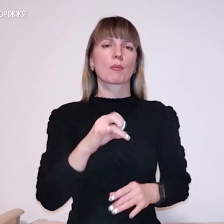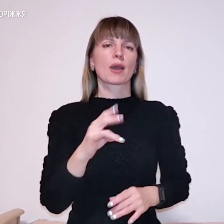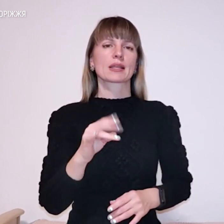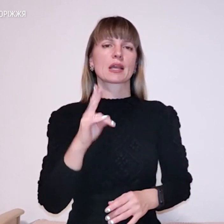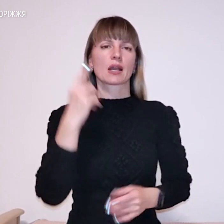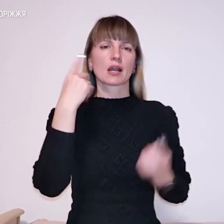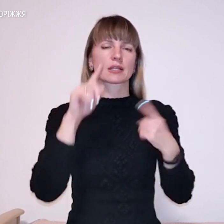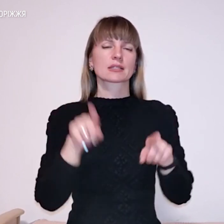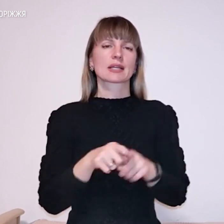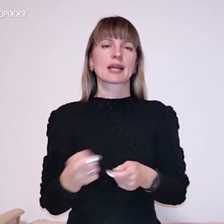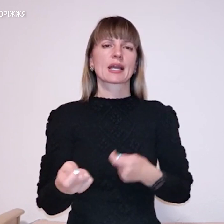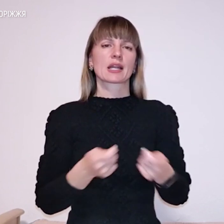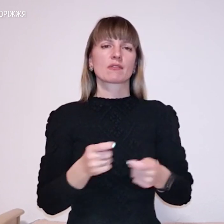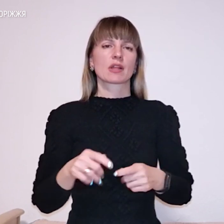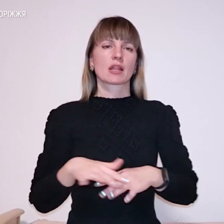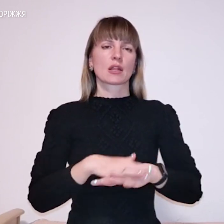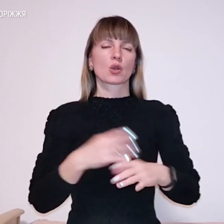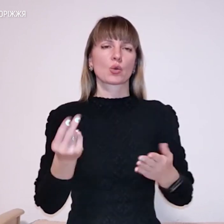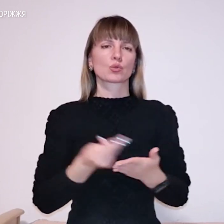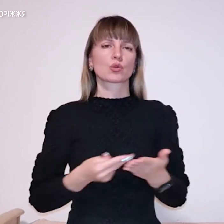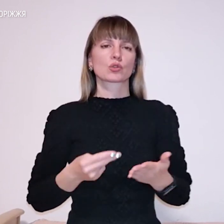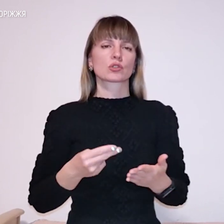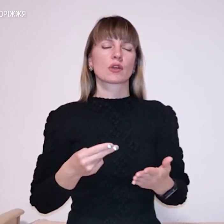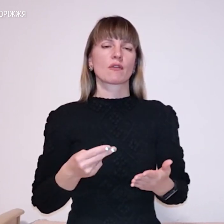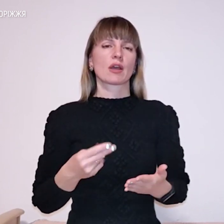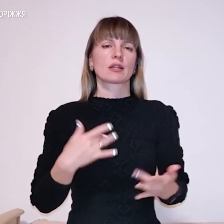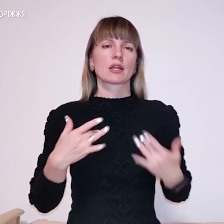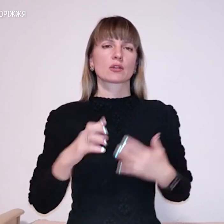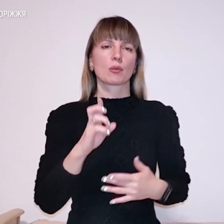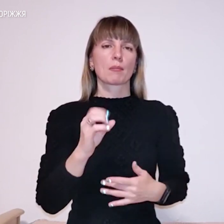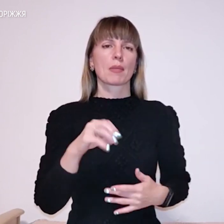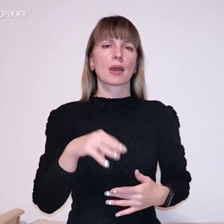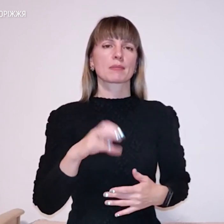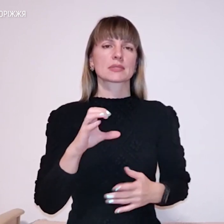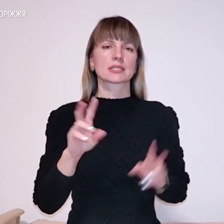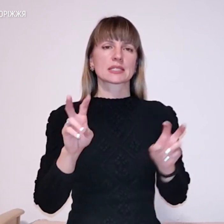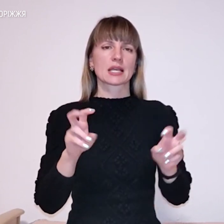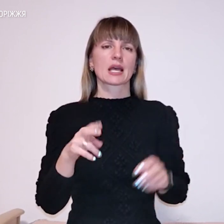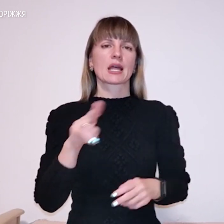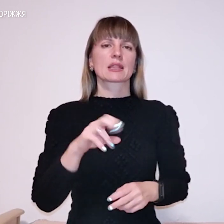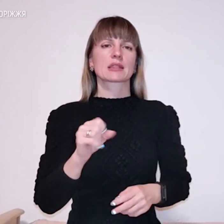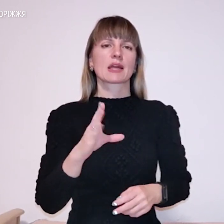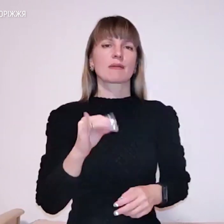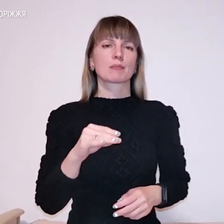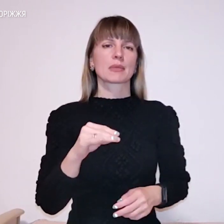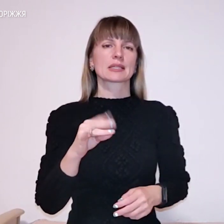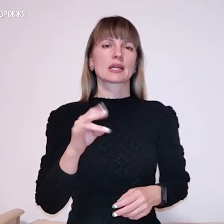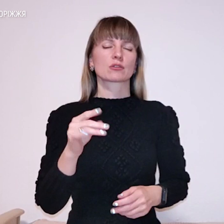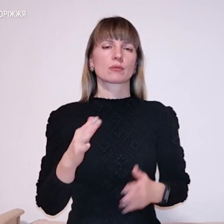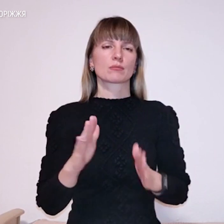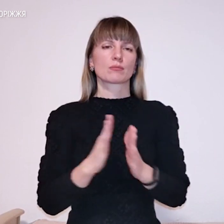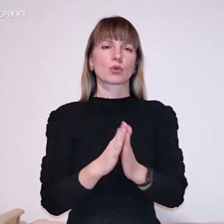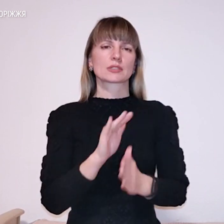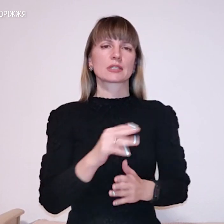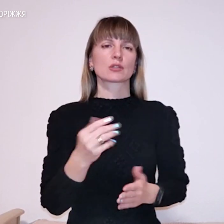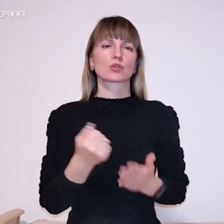так керівниця народного художнього колективу «Театр-студія БЕМС» Світлана Демеденко закликає дітей до перегляду українських народних